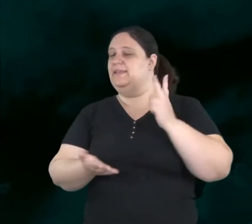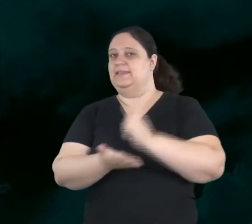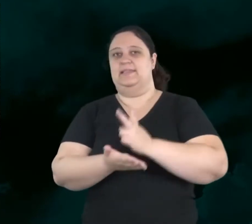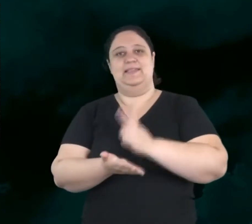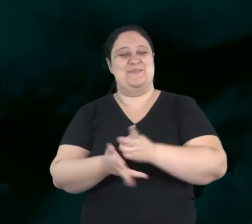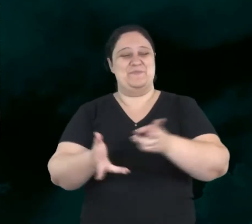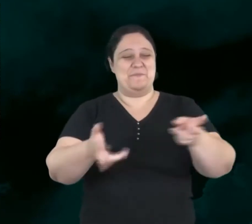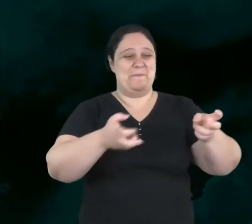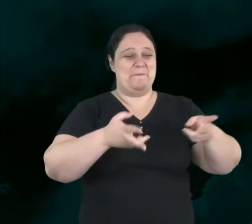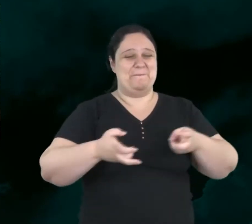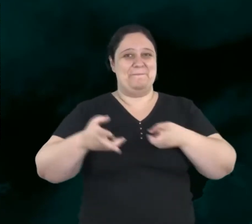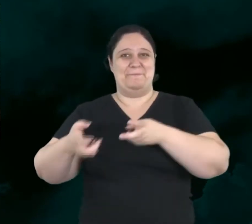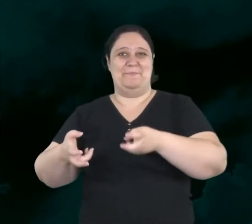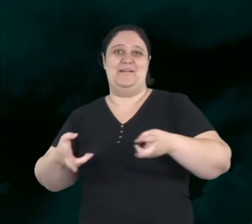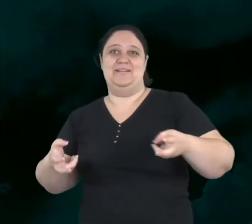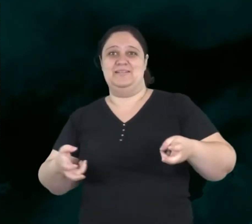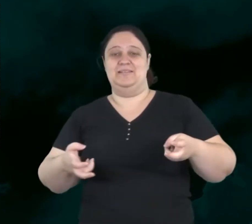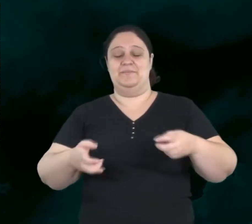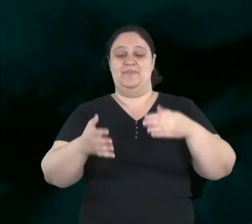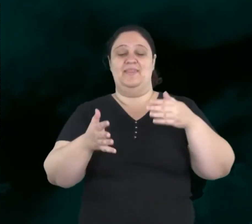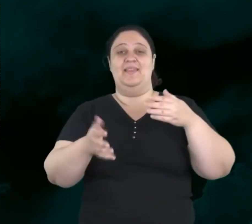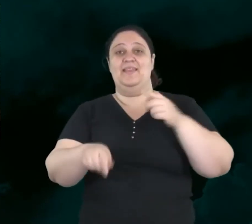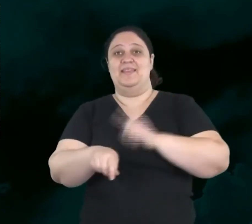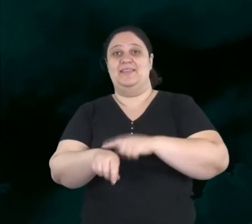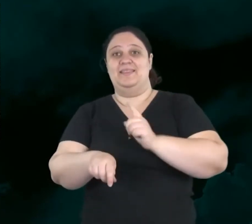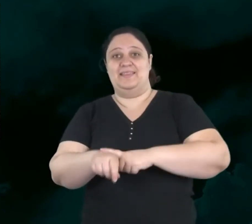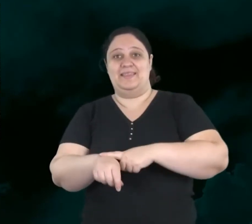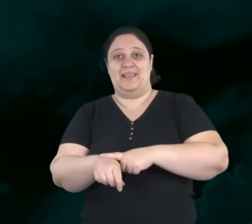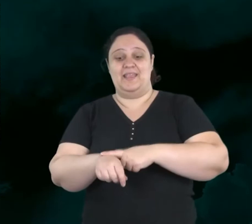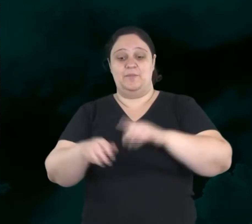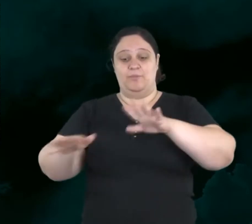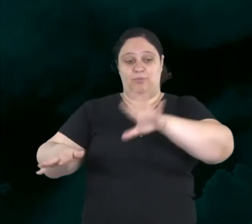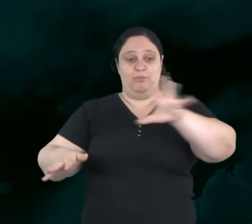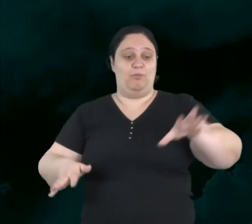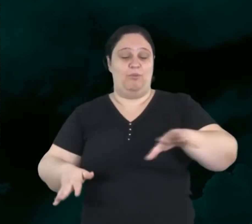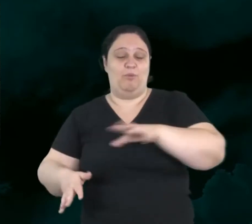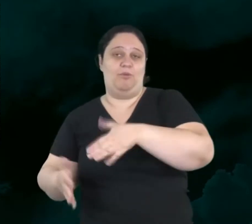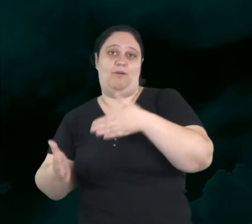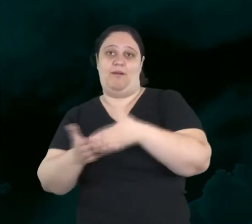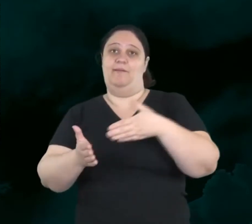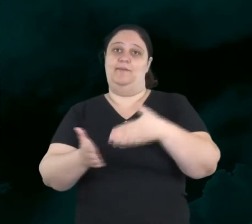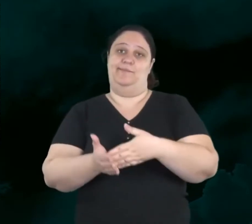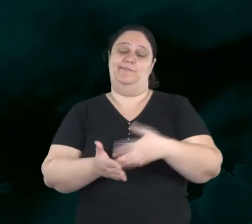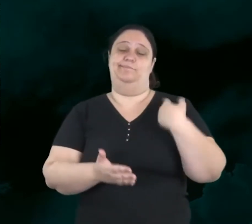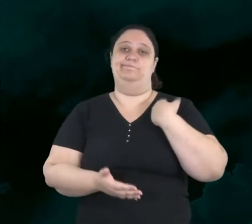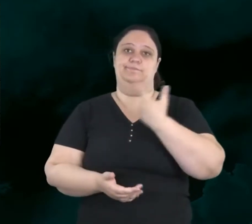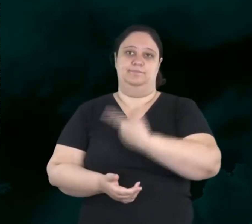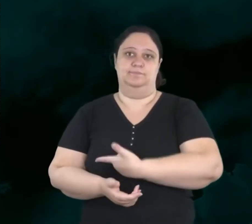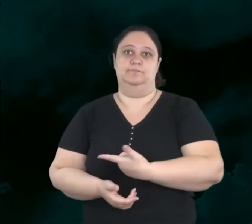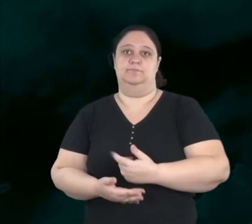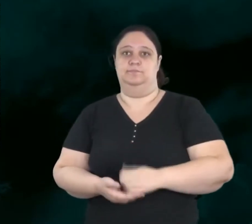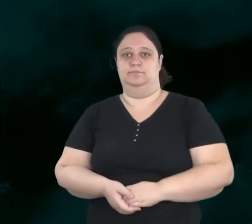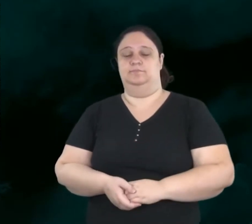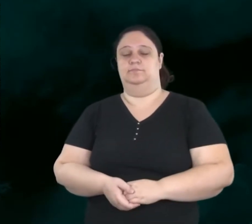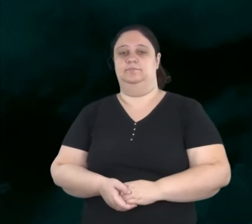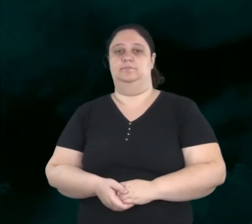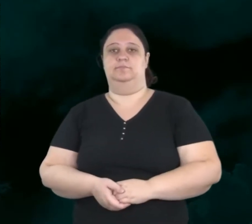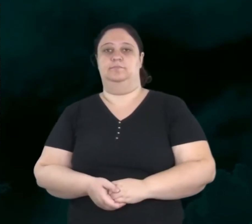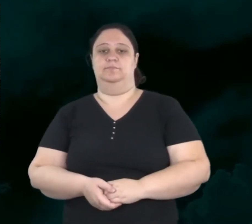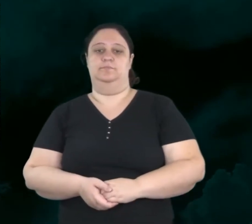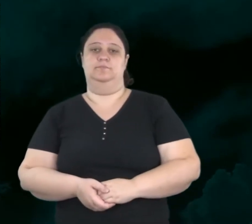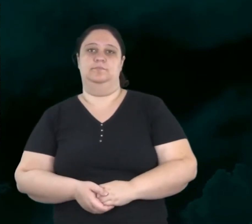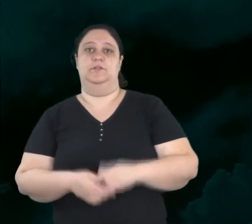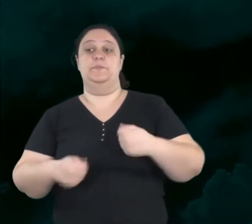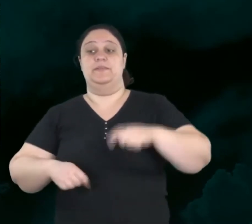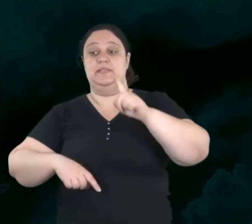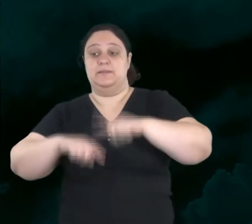ainda limitados ao tempo e ao espaço, a todas as coisas, né, desse